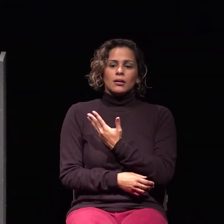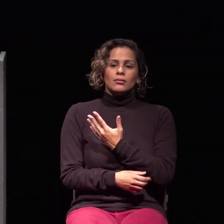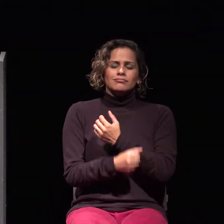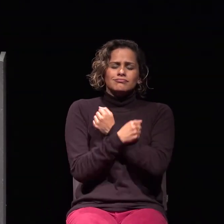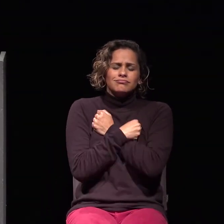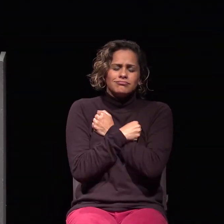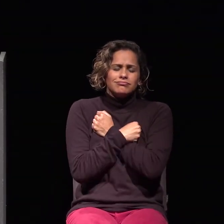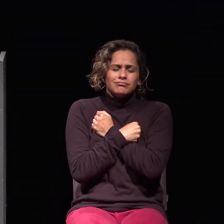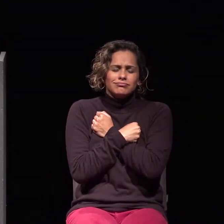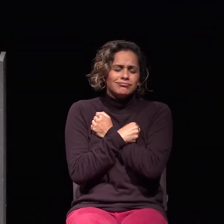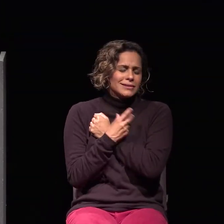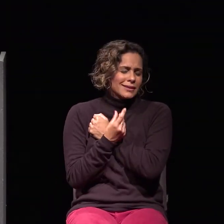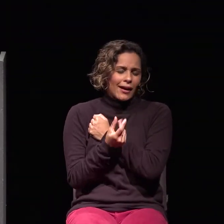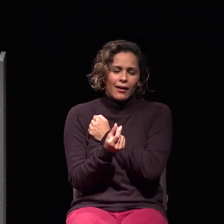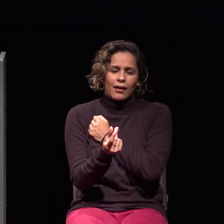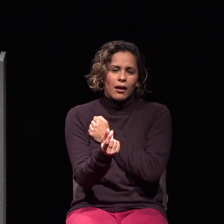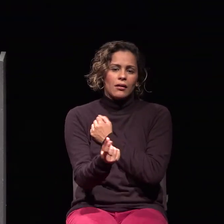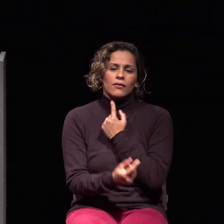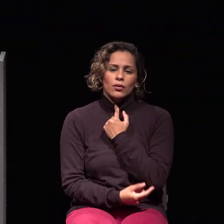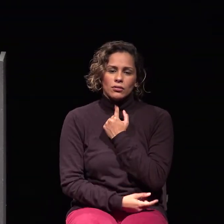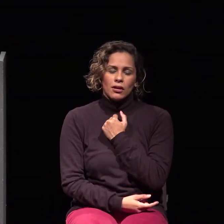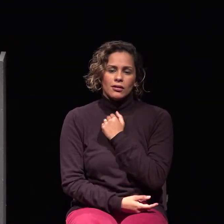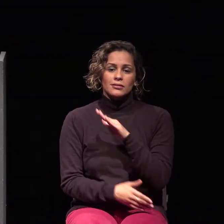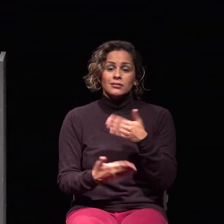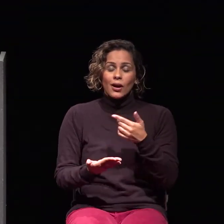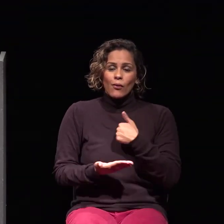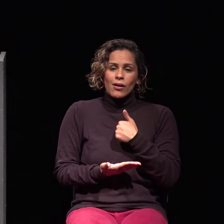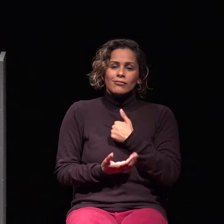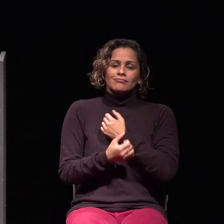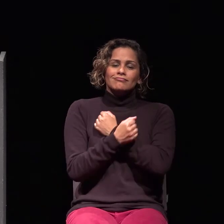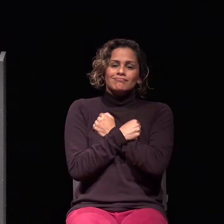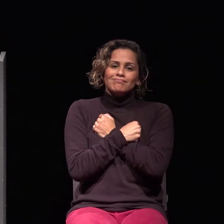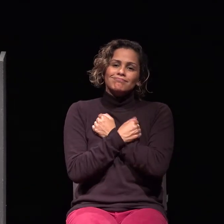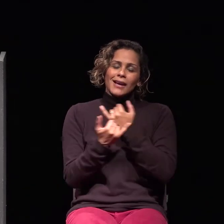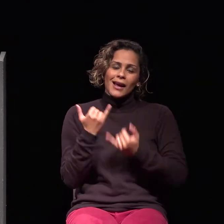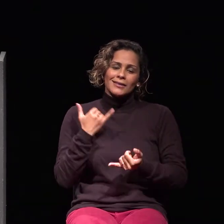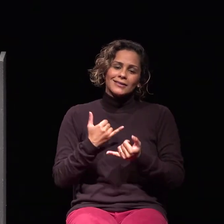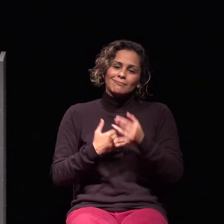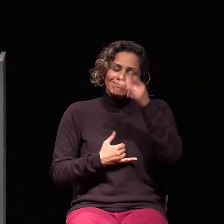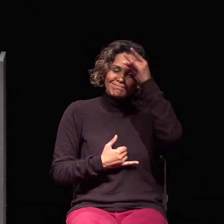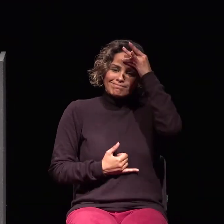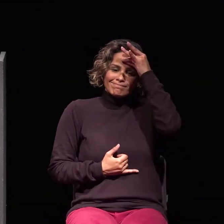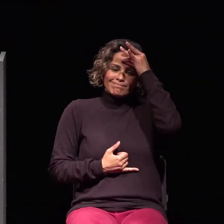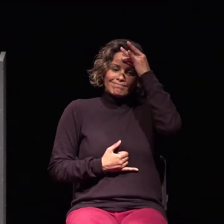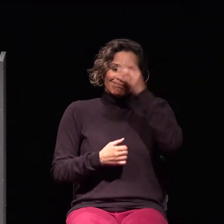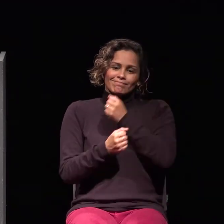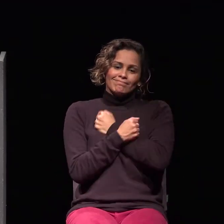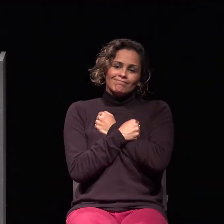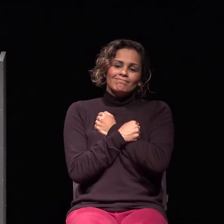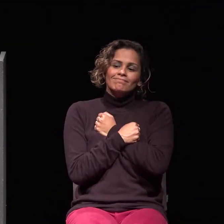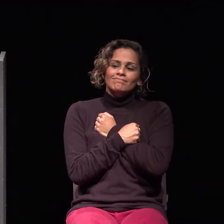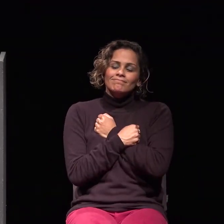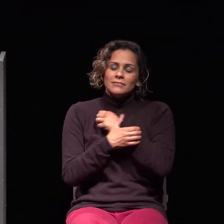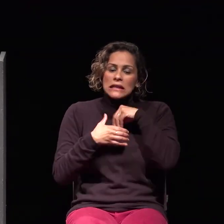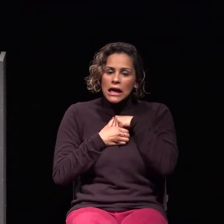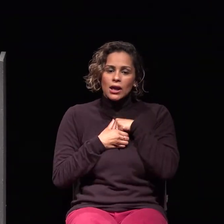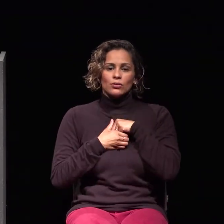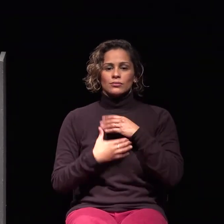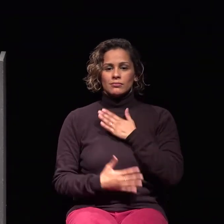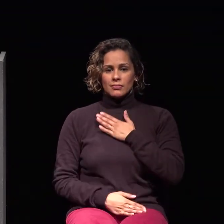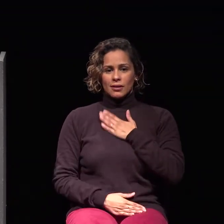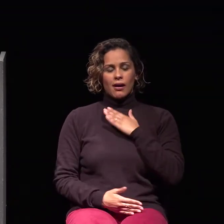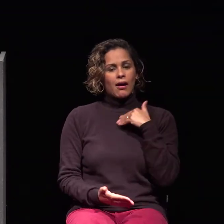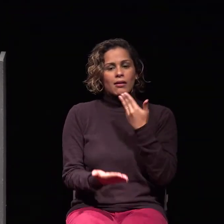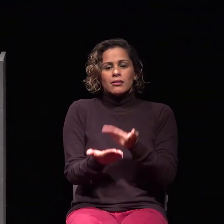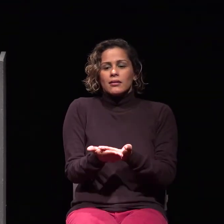nunca. Então, eu carrego o abraço da Eugênia Zerbini para onde eu vou. Eu levo esse abraço dessa mulher, que até hoje não